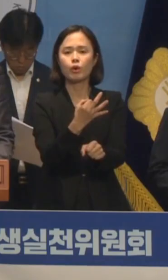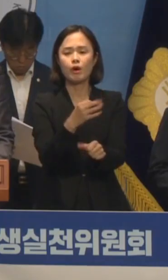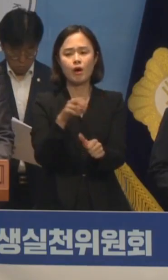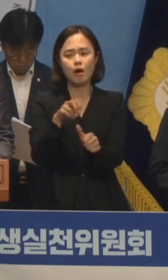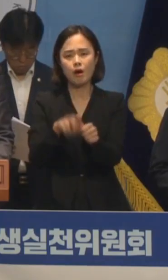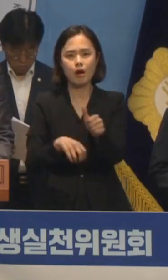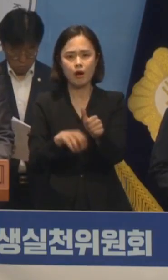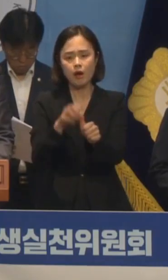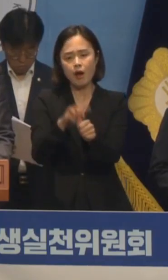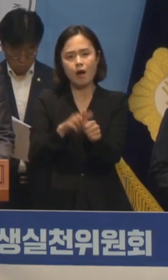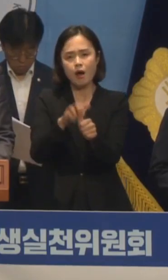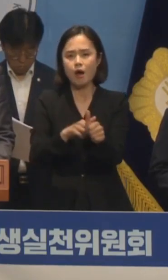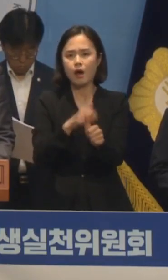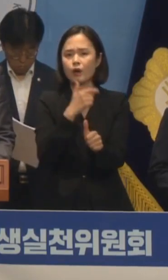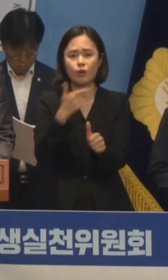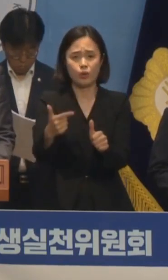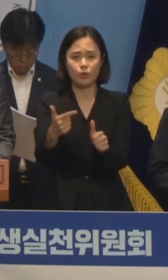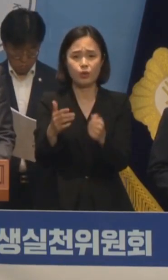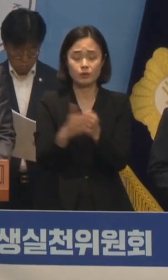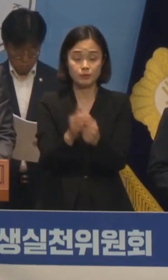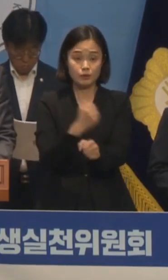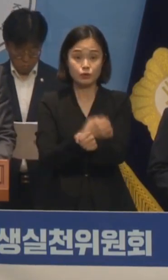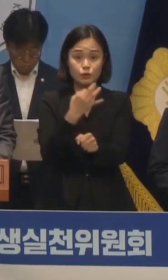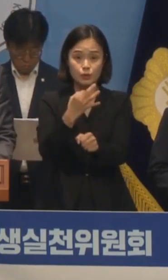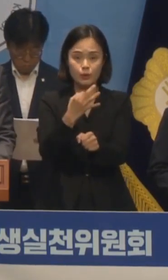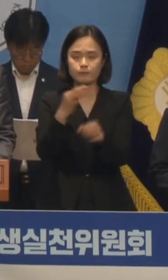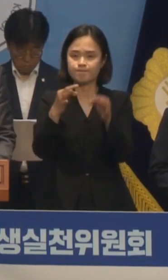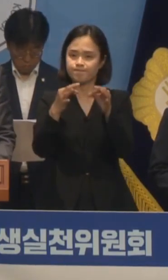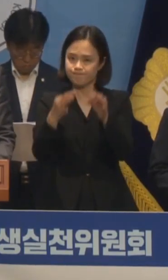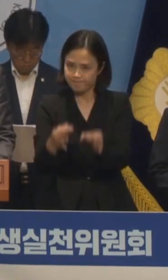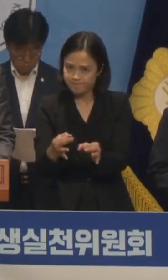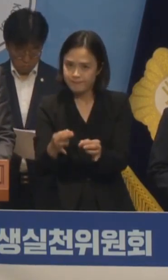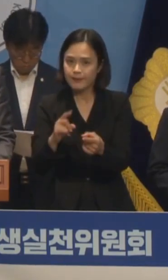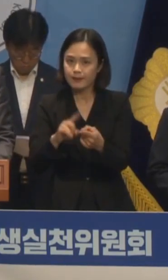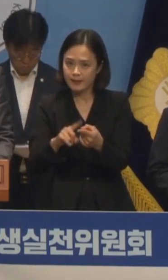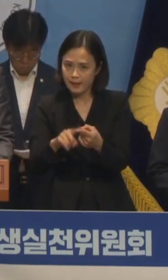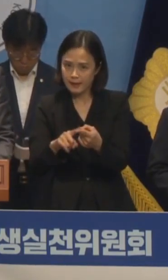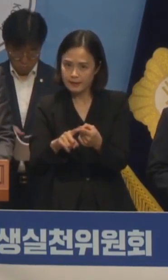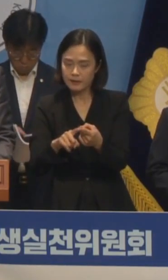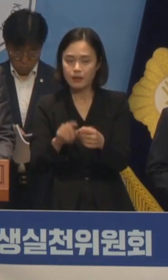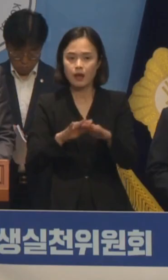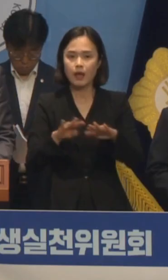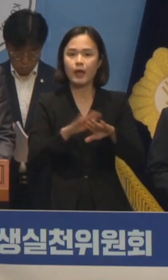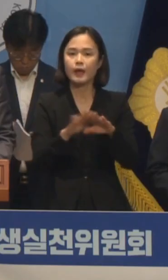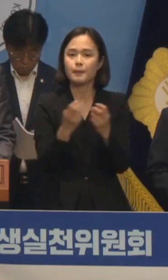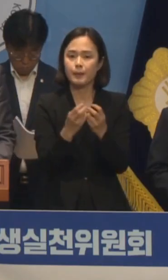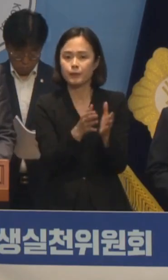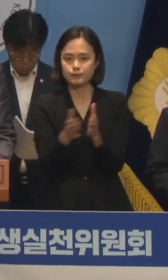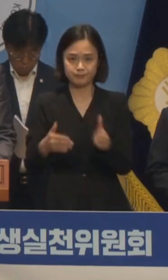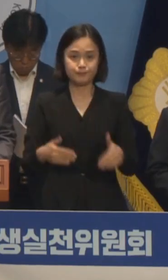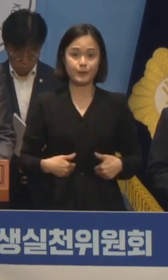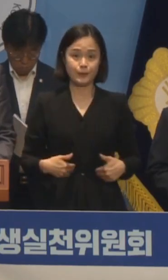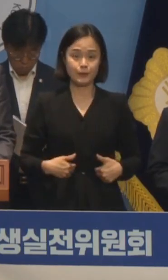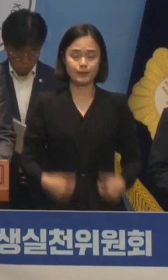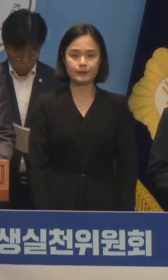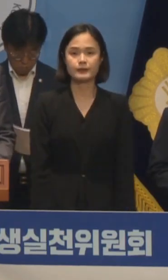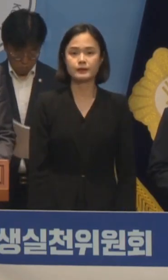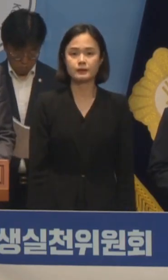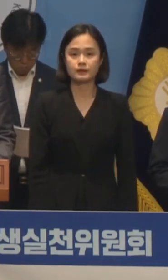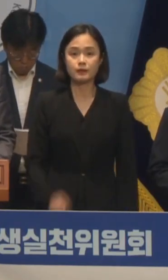우대 수수료를 도입하고 과대한 수수료를 낮추는 문제에 대한 대안이 필요하다라는 이제 그 내용이 있었고요. 그 다음에